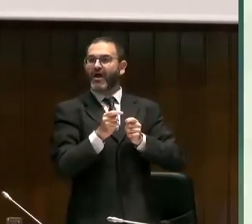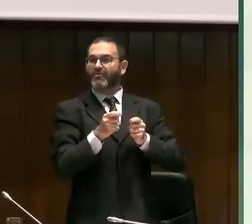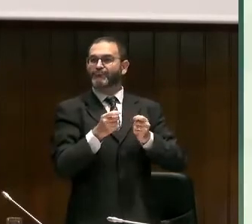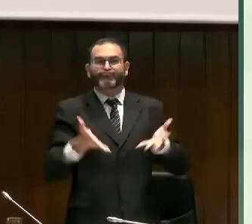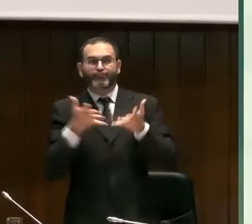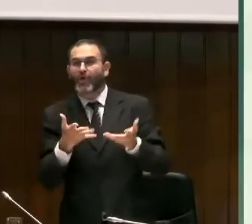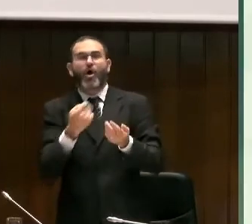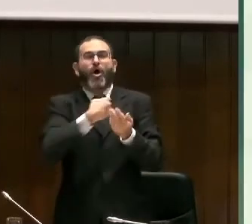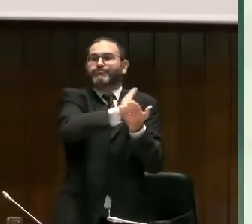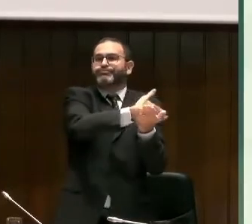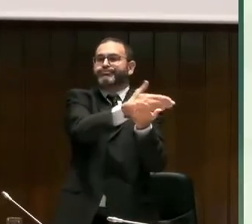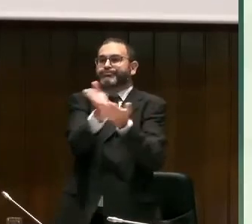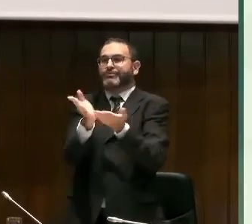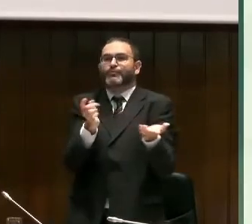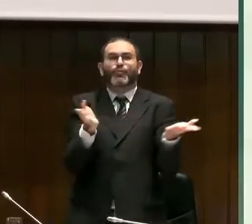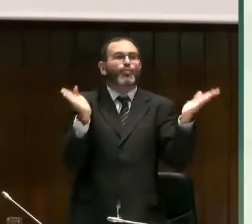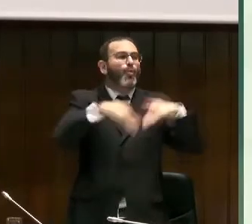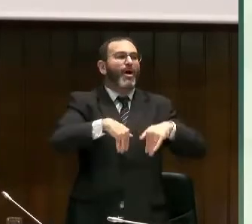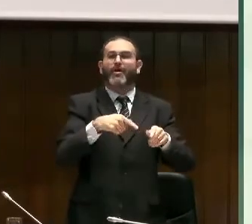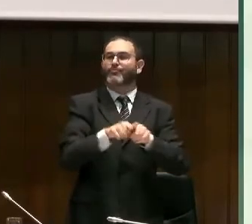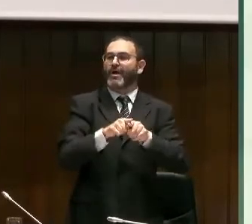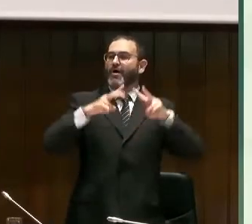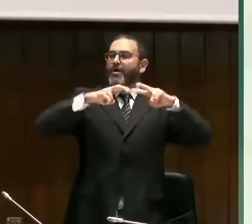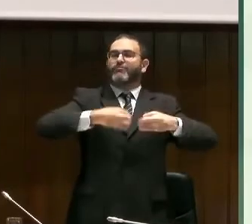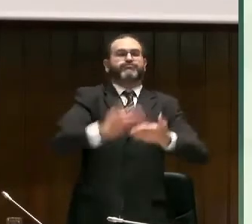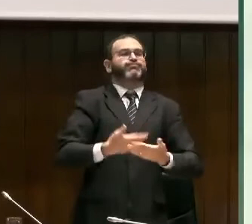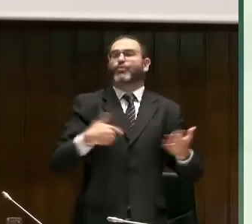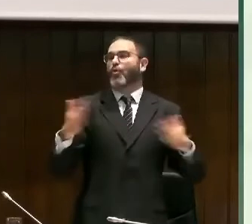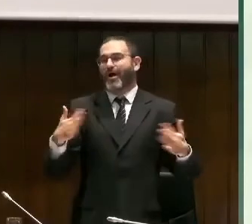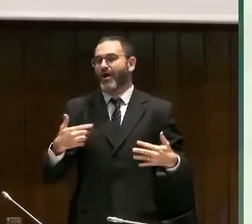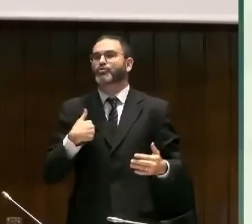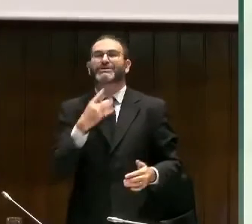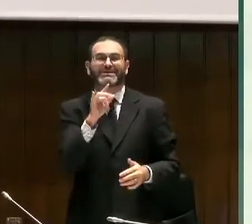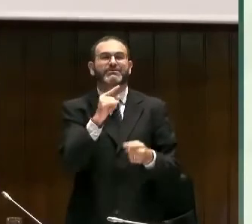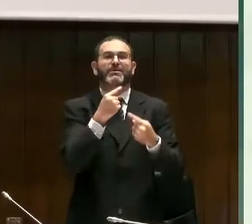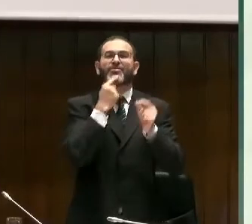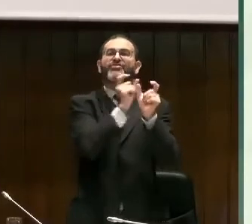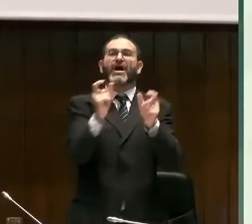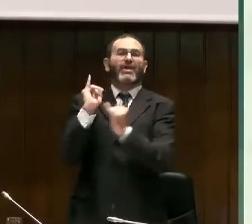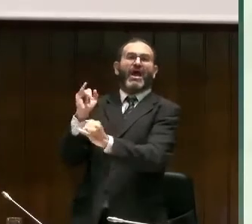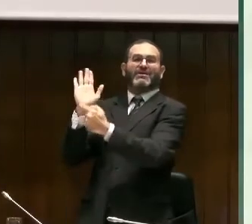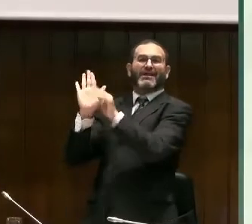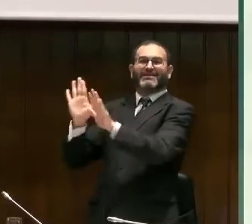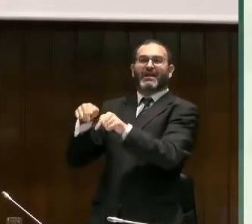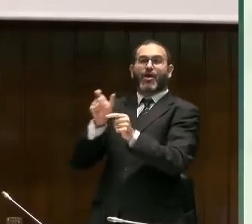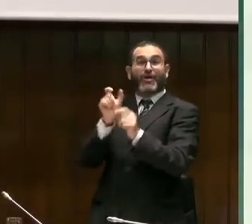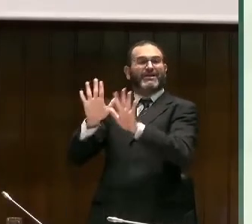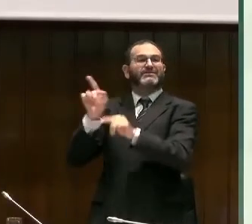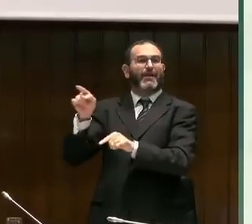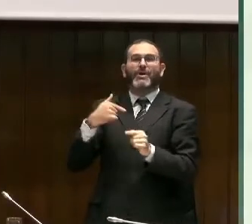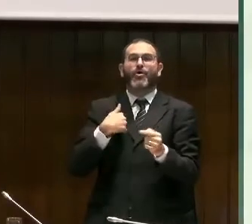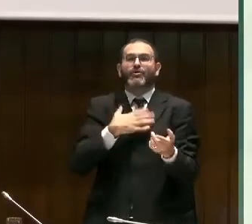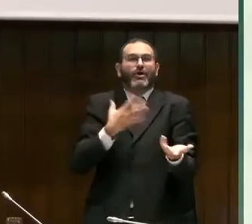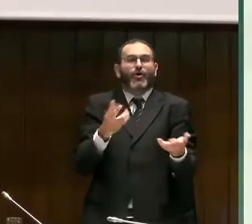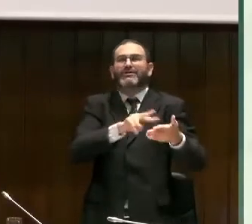formación en los institutos, no se fomenta el salto al ámbito universitario, realmente no contamos con ningún dato